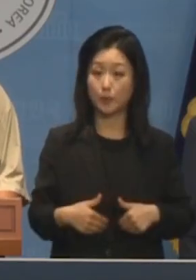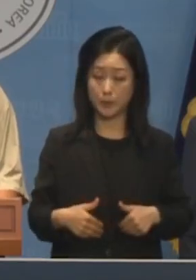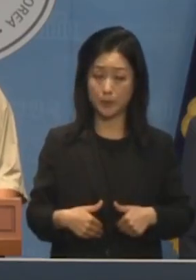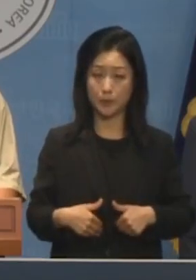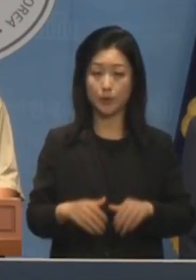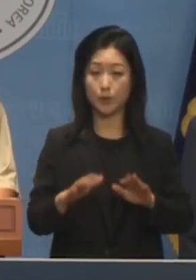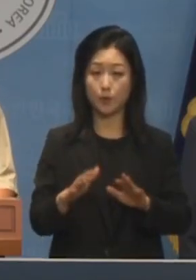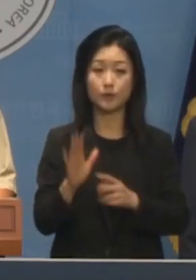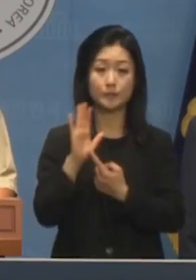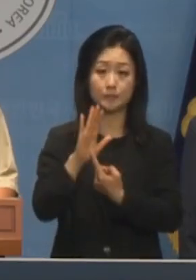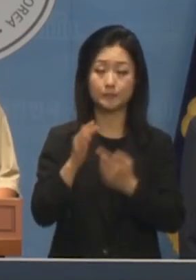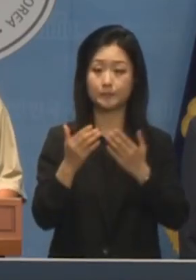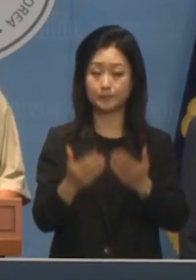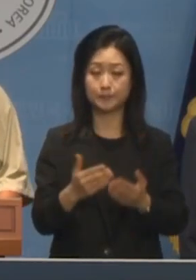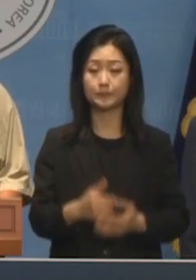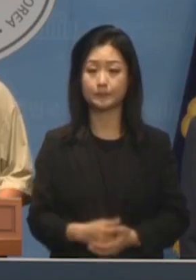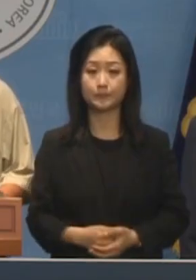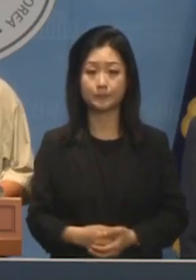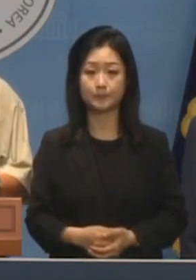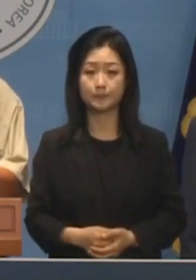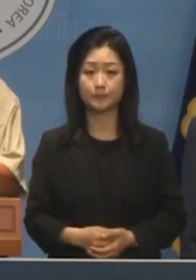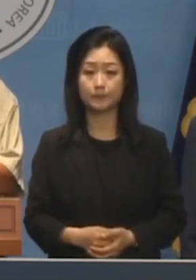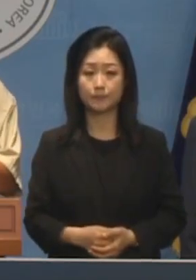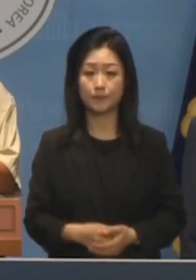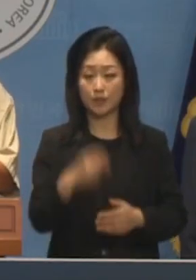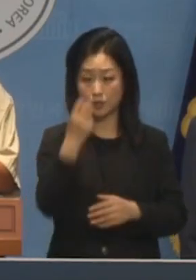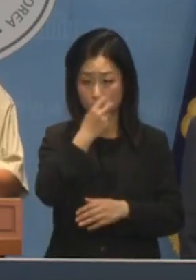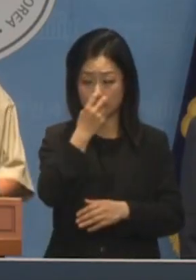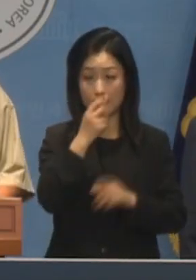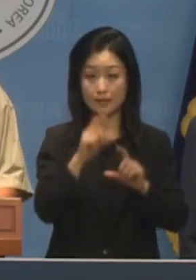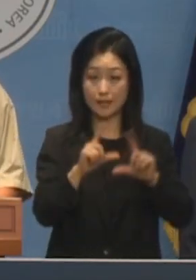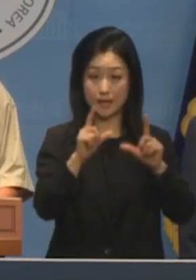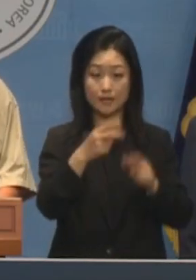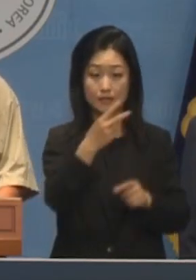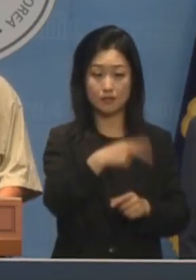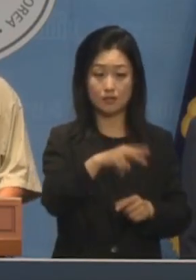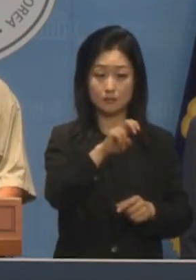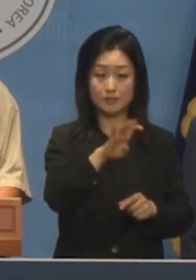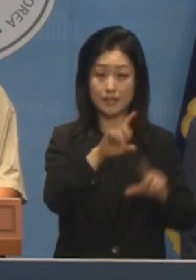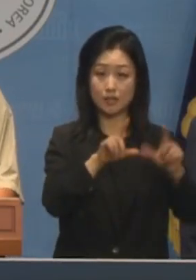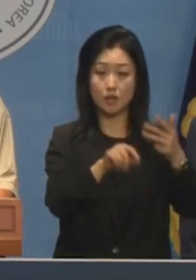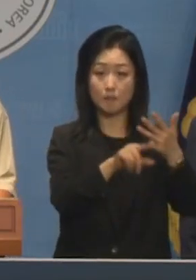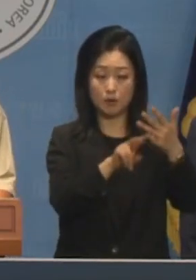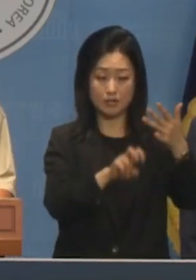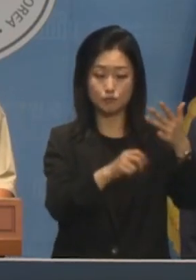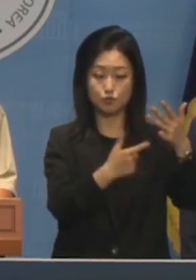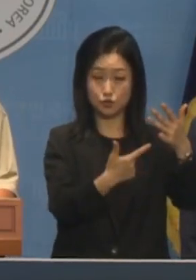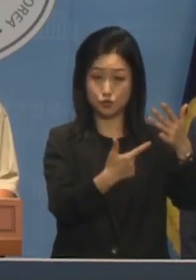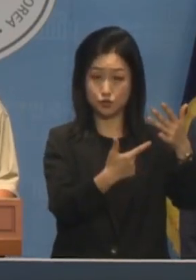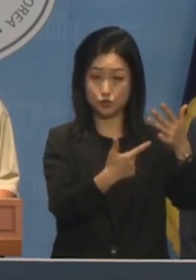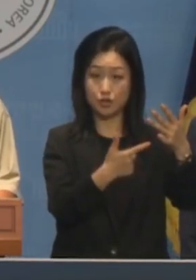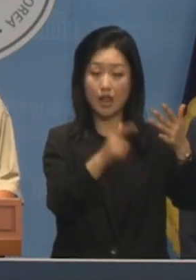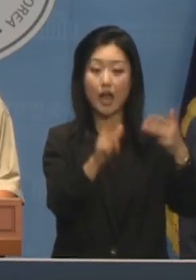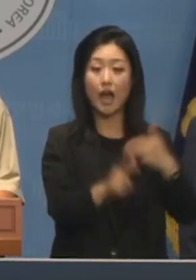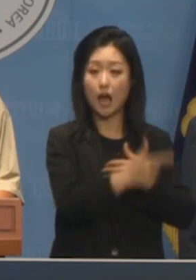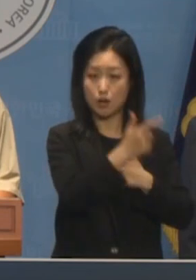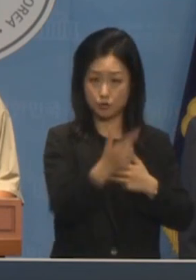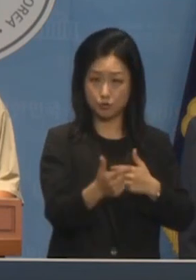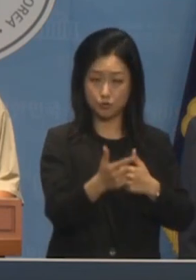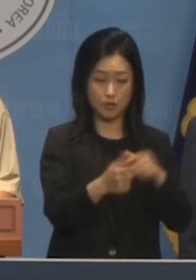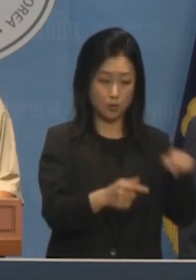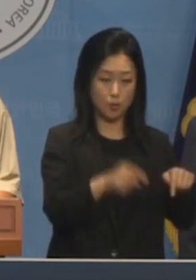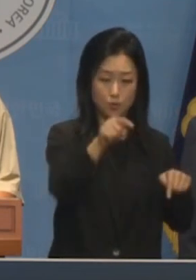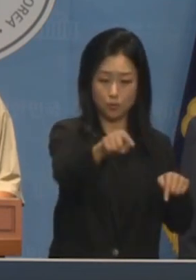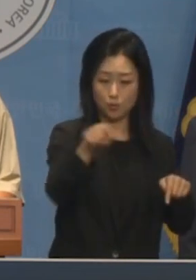생각을 가지고 조사를 실시했습니다. 조사일은 2024년 8월 26일 당일 하루에 3개